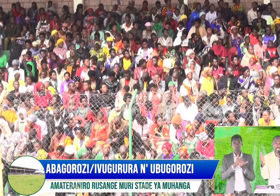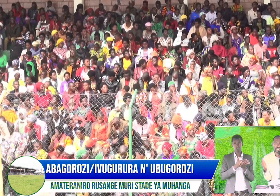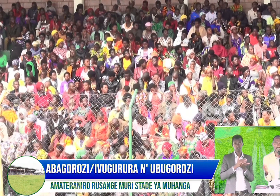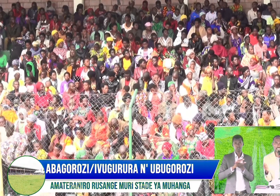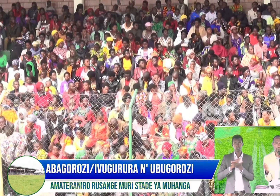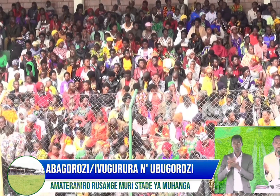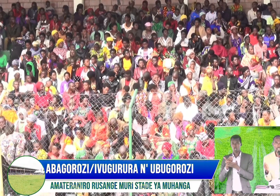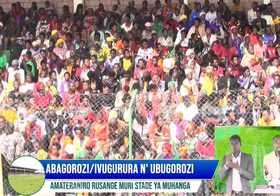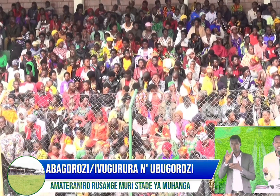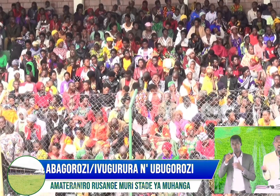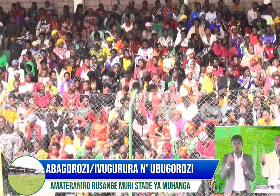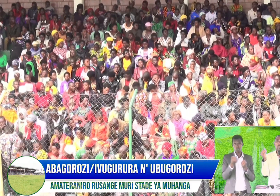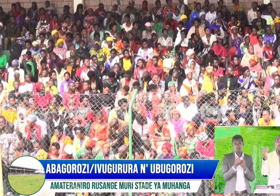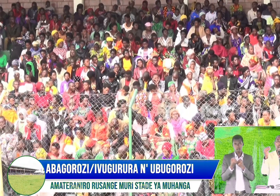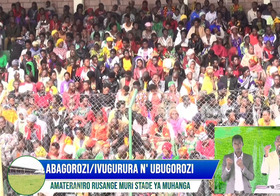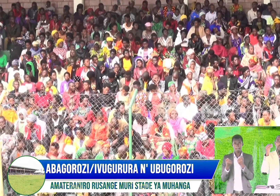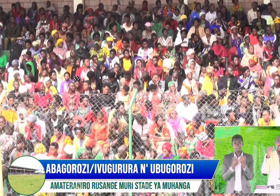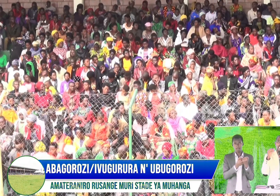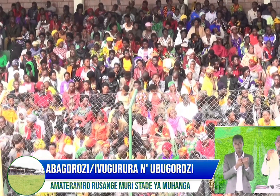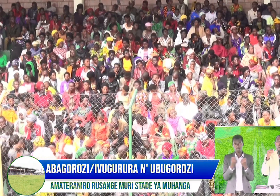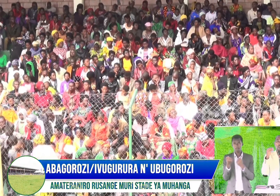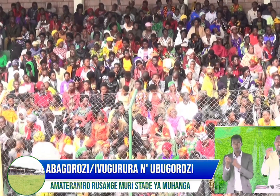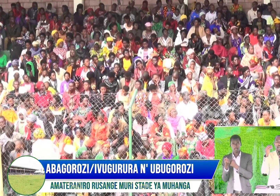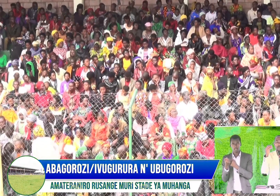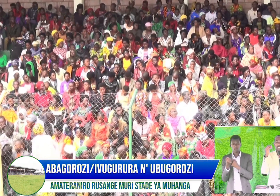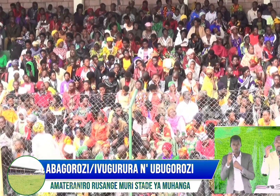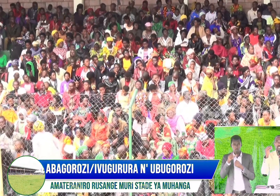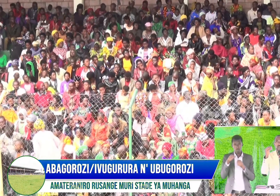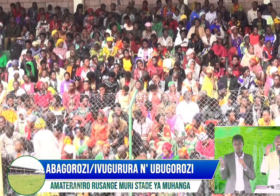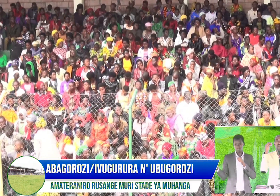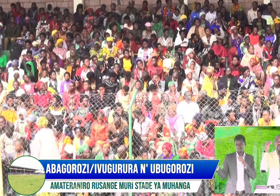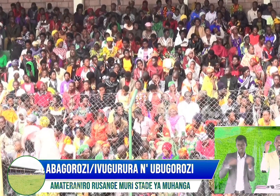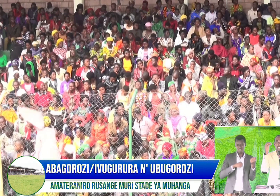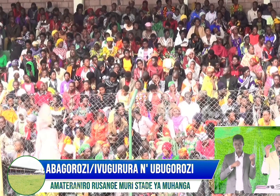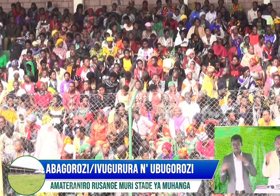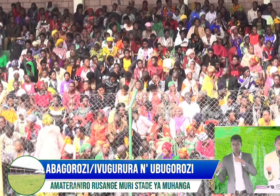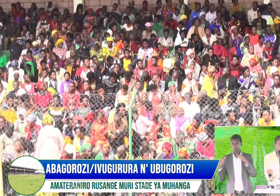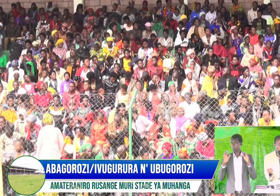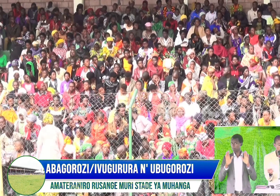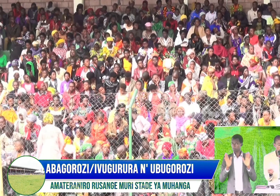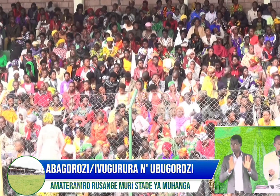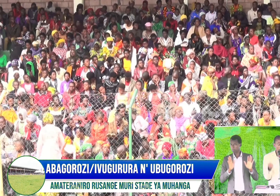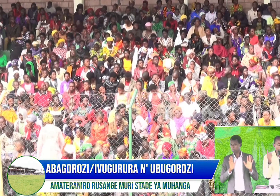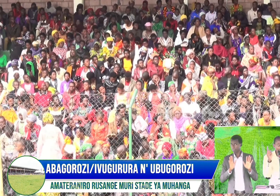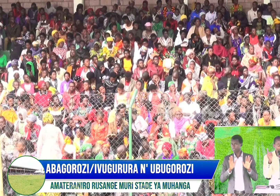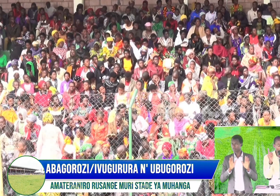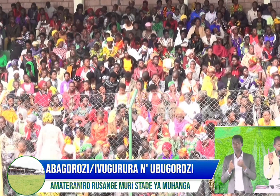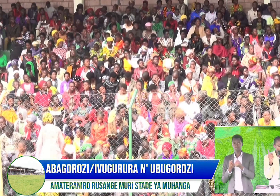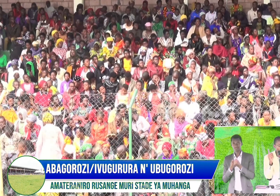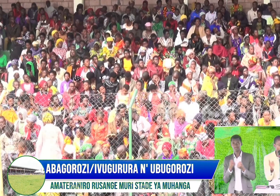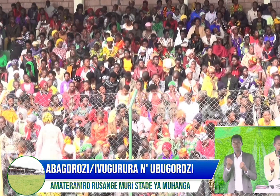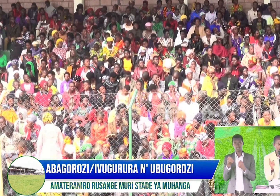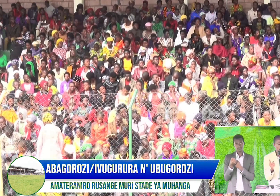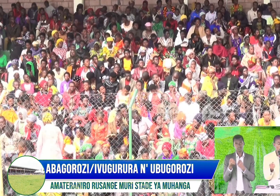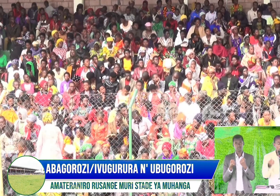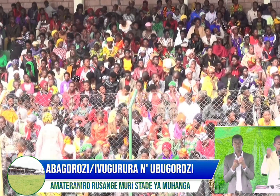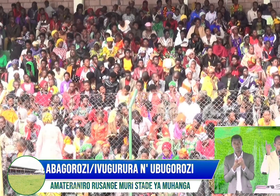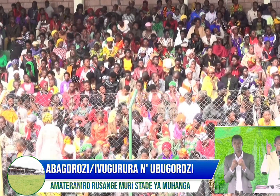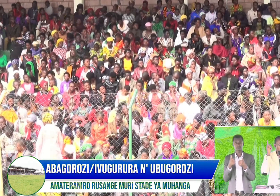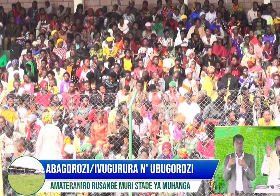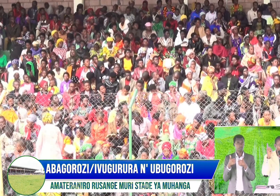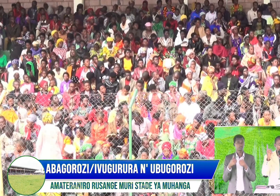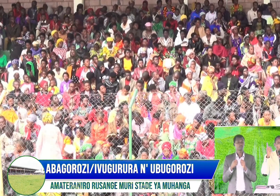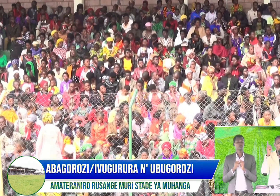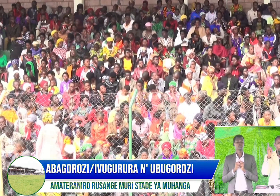inkomezi ya mugenzi we aho kuba urwanya mugenzi we ahubwo akamuhindukira ugiye kumugirira akamaro baranditse baravuga bati